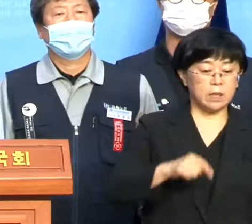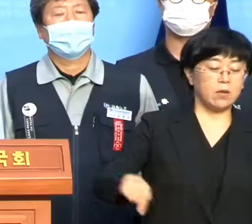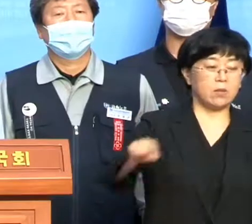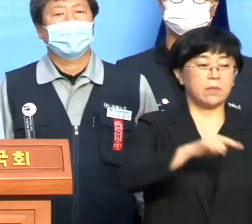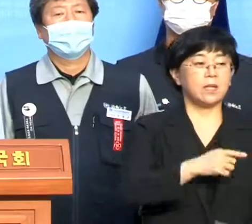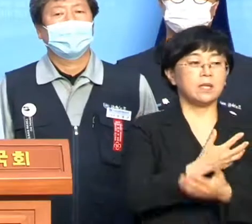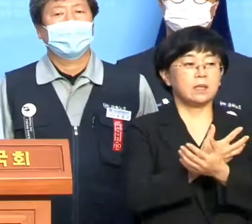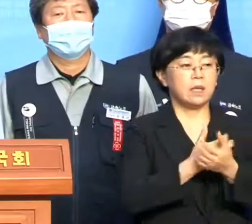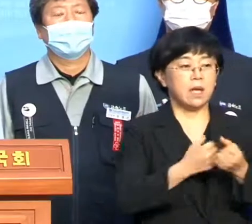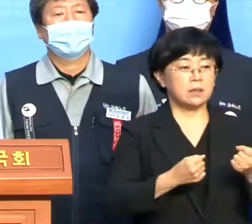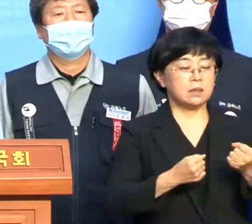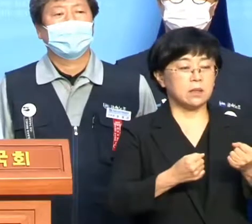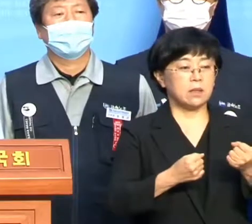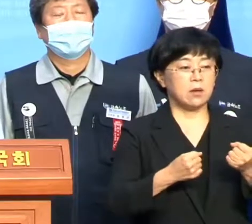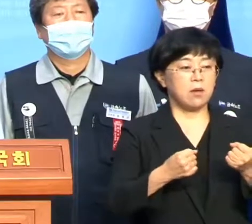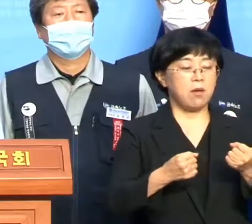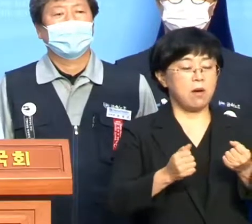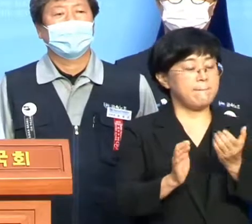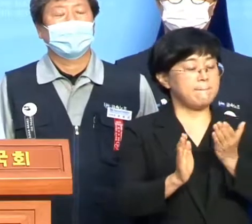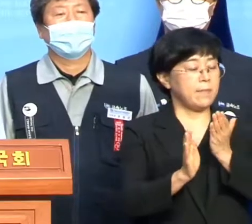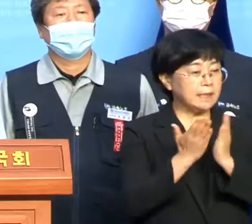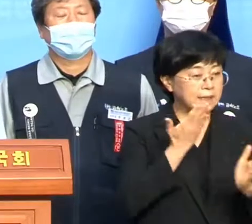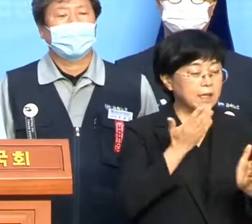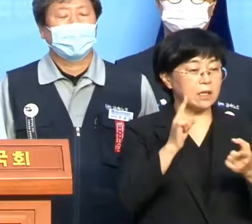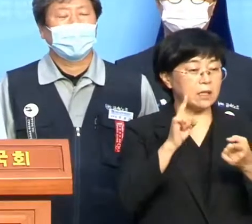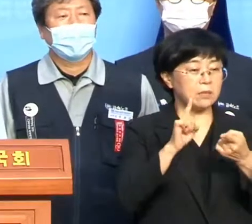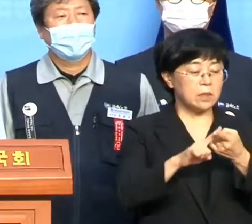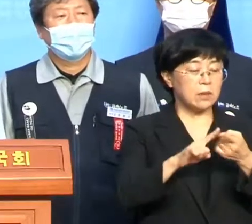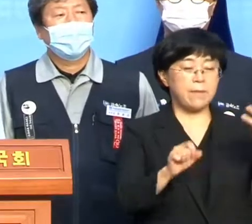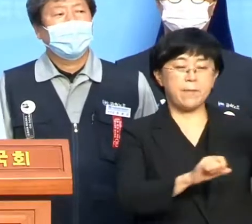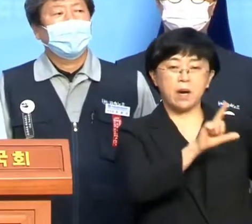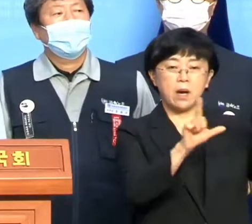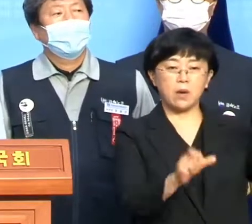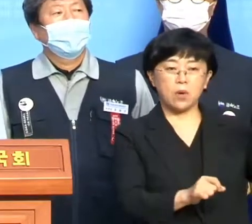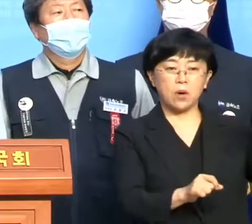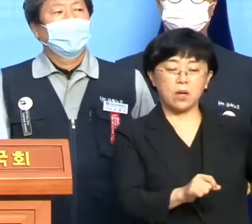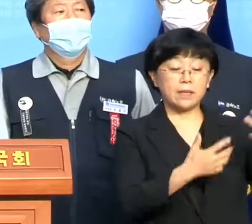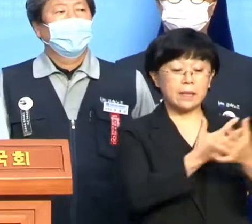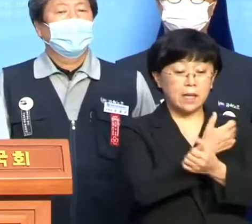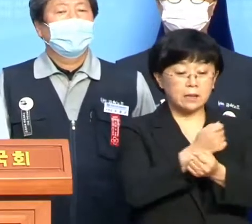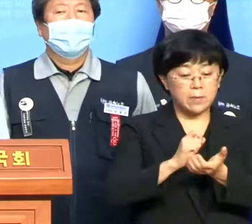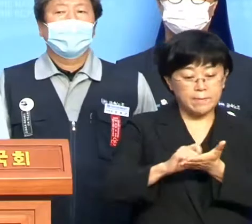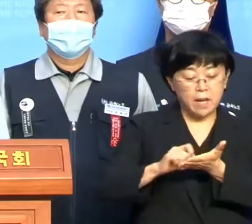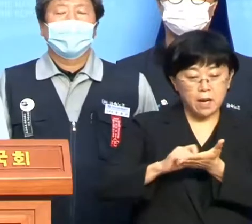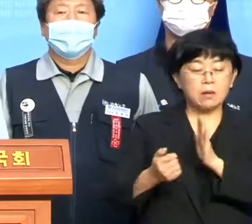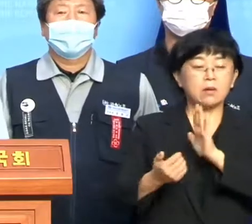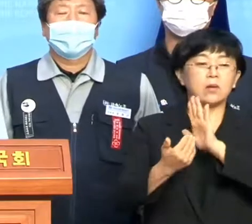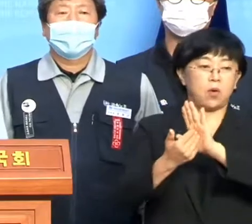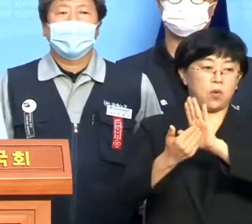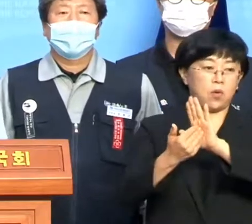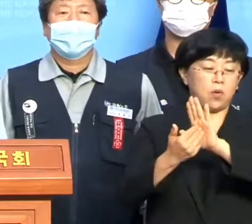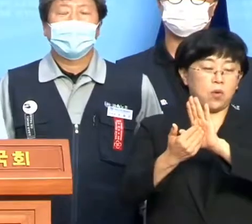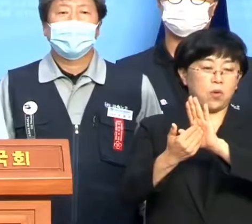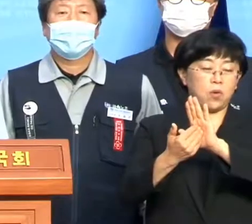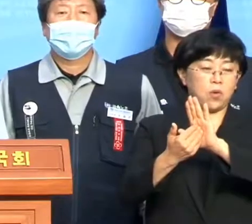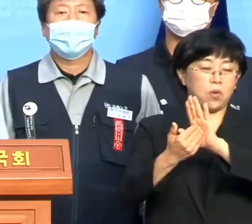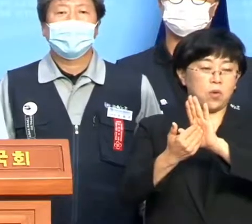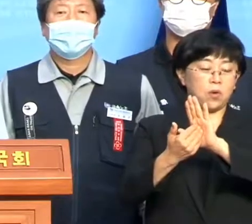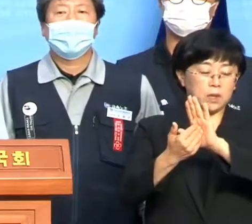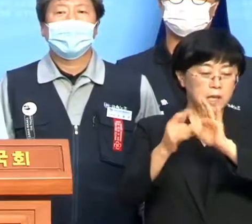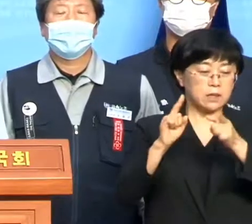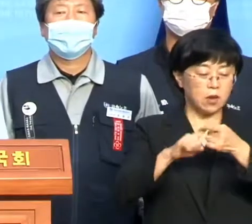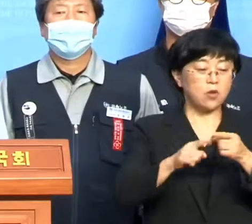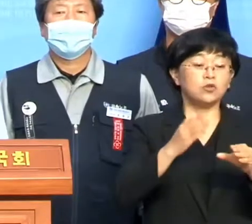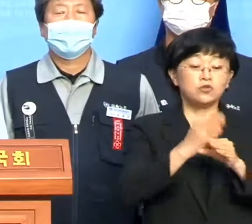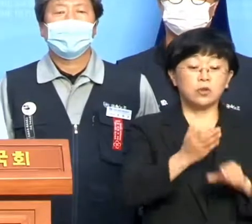약수의 불 공정성을 이루 해서 8월달에 계약서에 사인을 거부했고 1회 인해서 기성